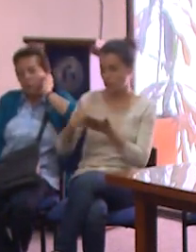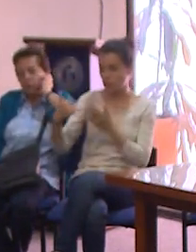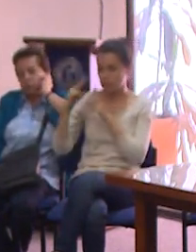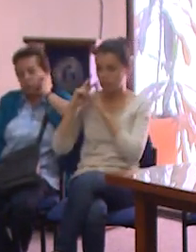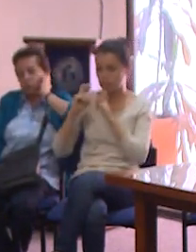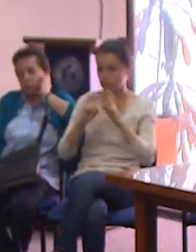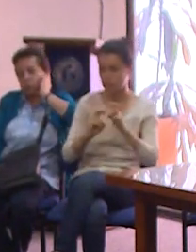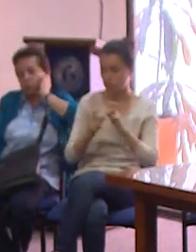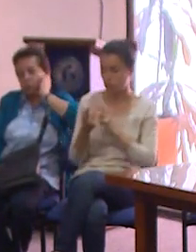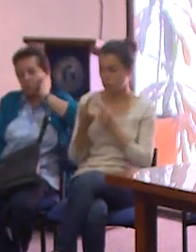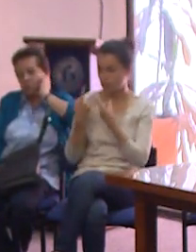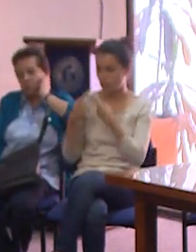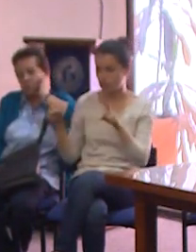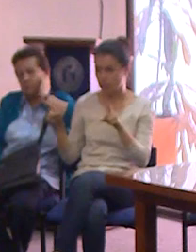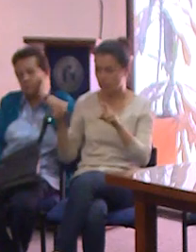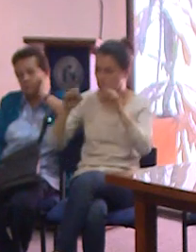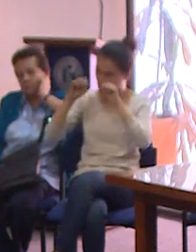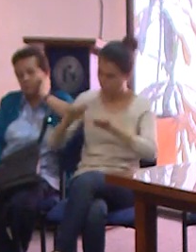la